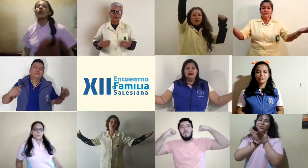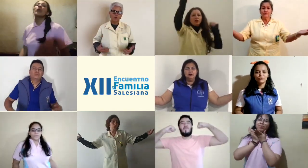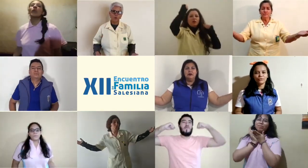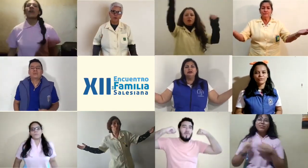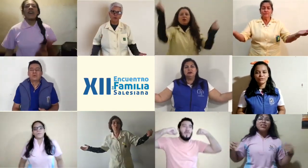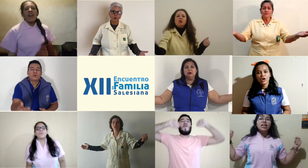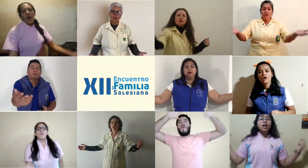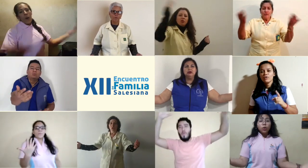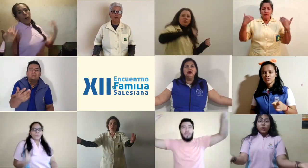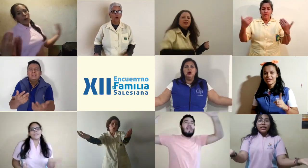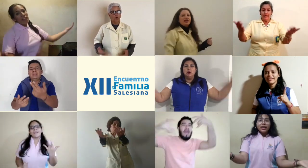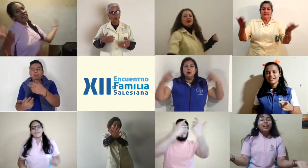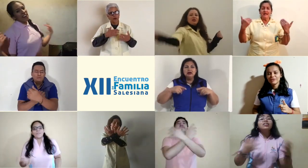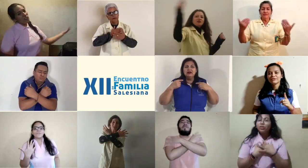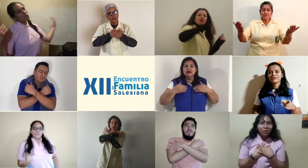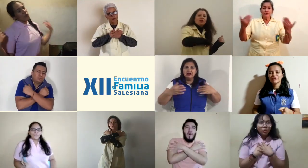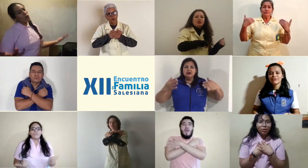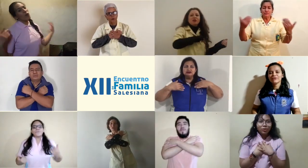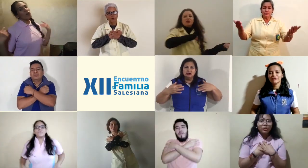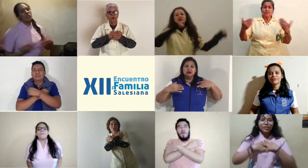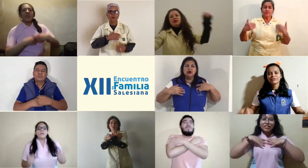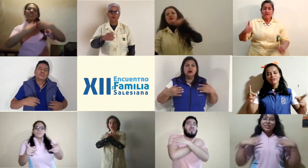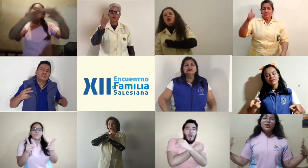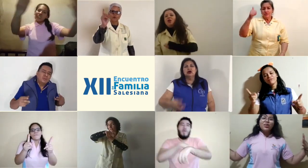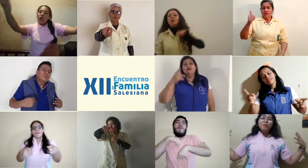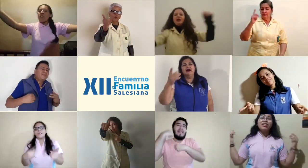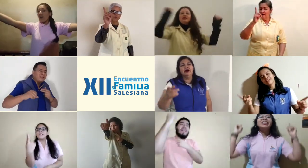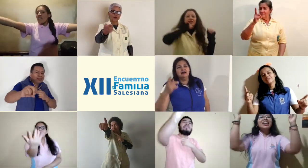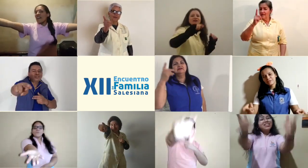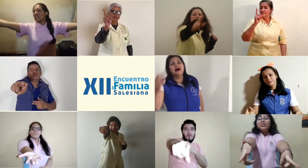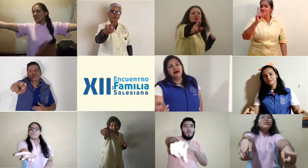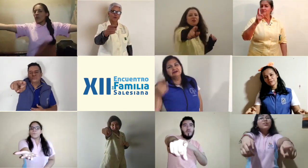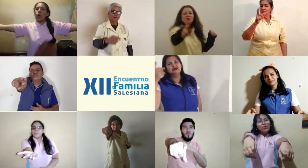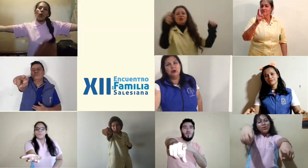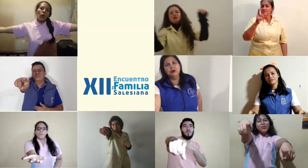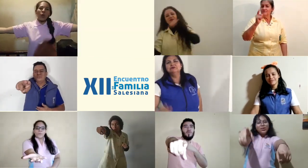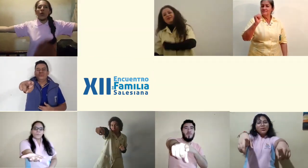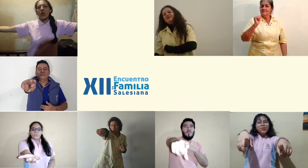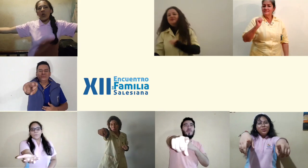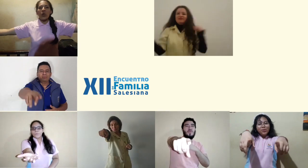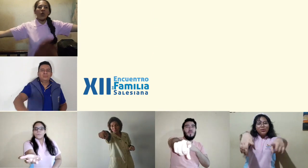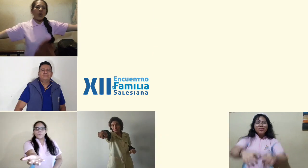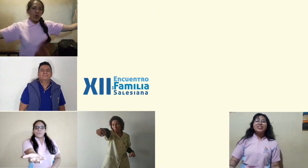juventud Únete a nosotros, solo faltas tú